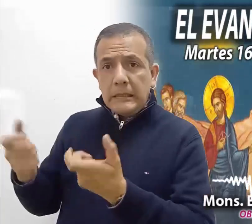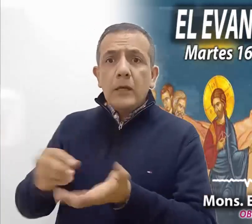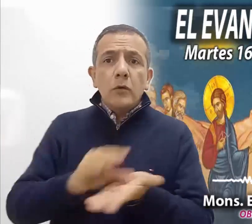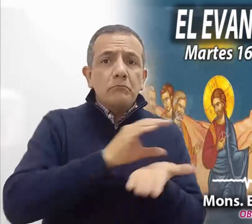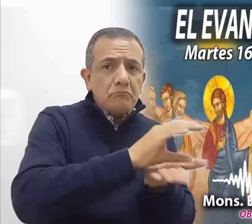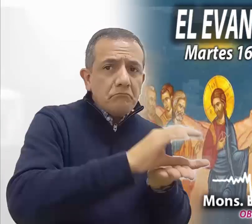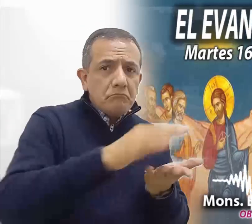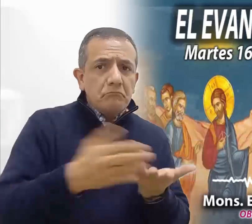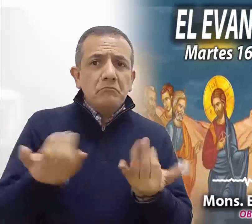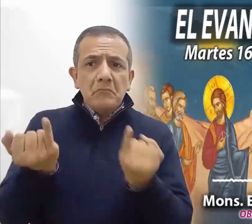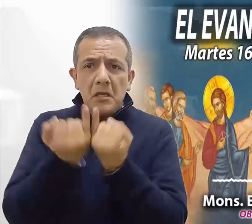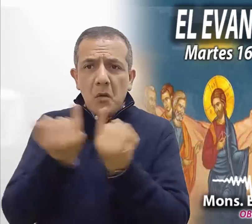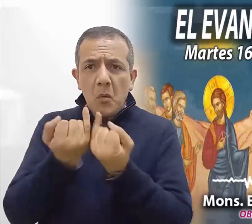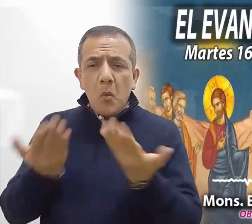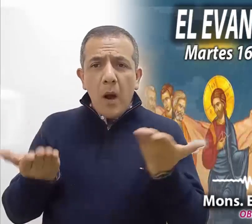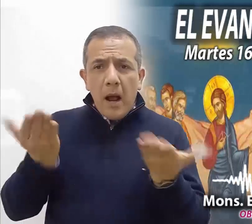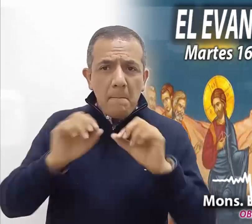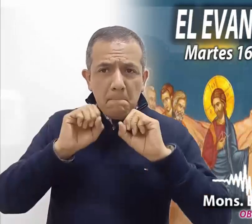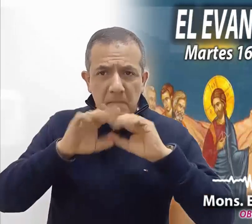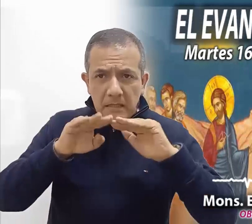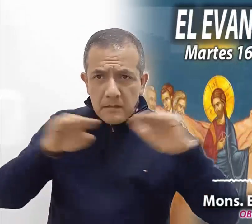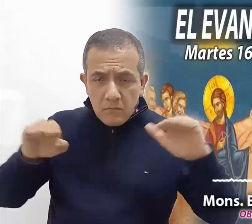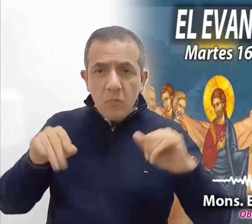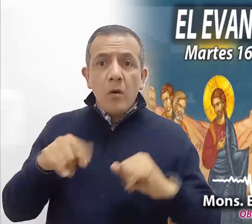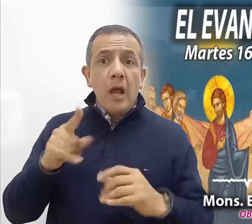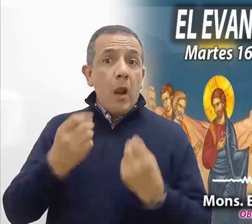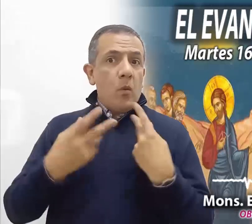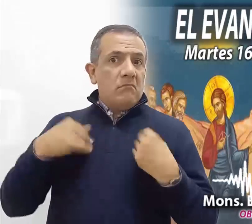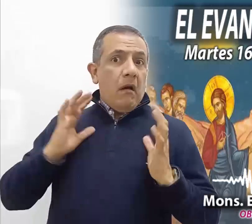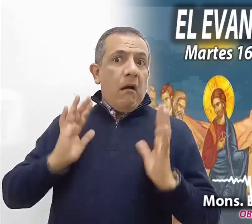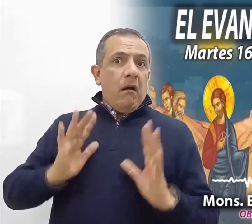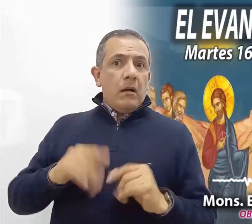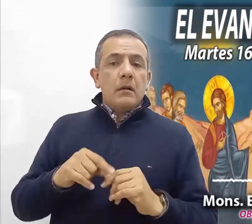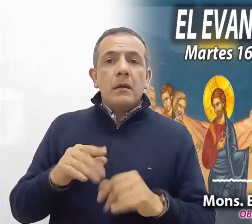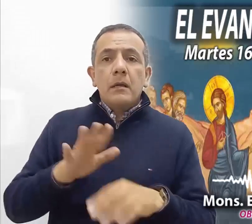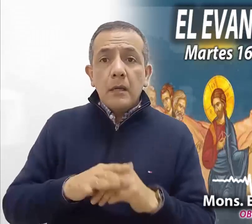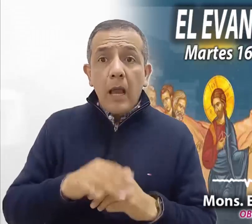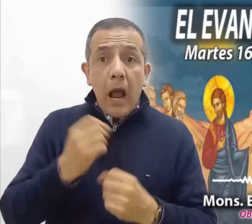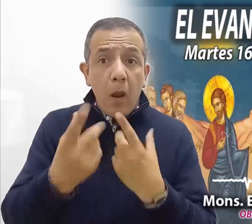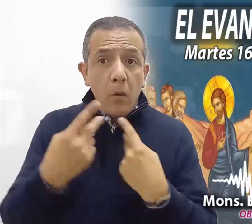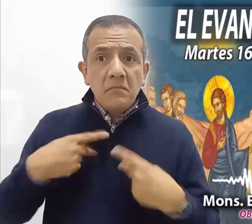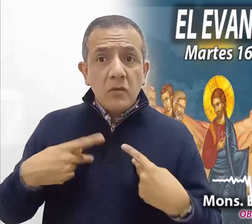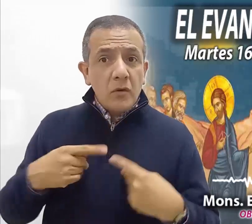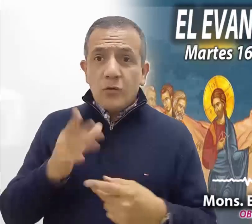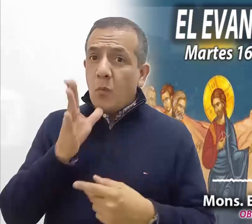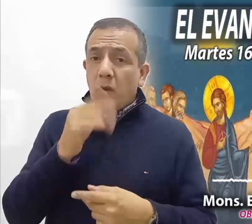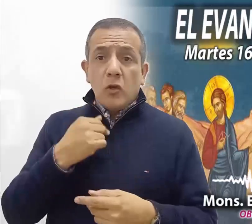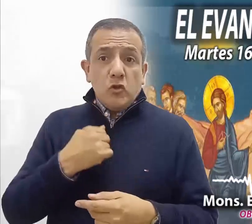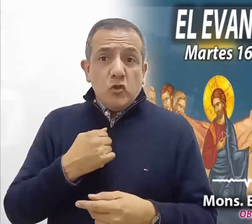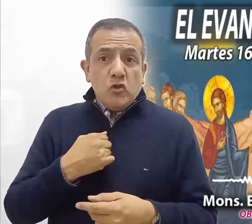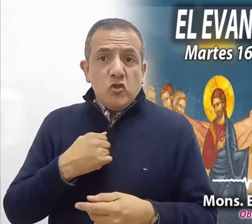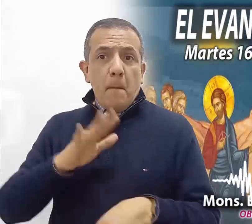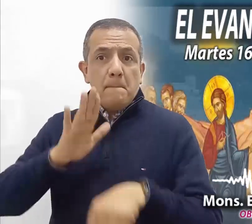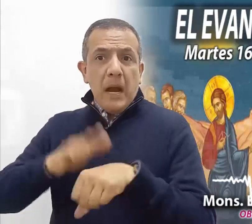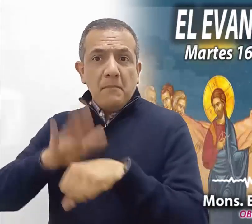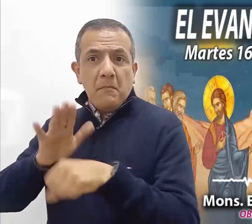la hipoteca social que tienen los bienes terrenales. Nadie tiene derecho a tener de más mientras su